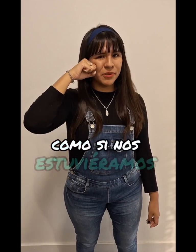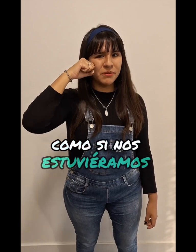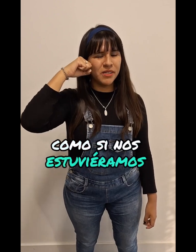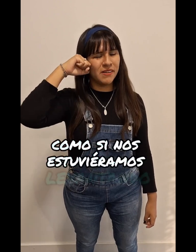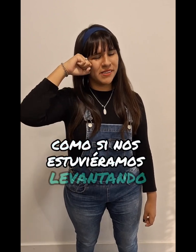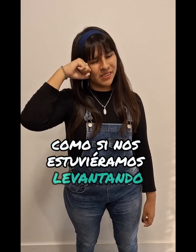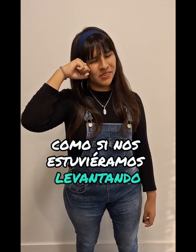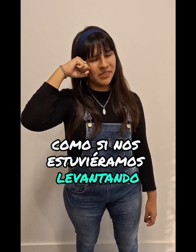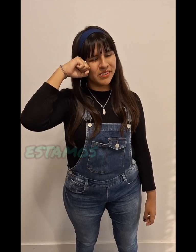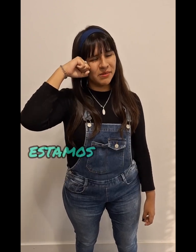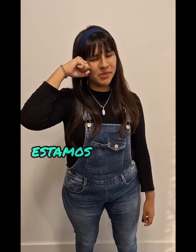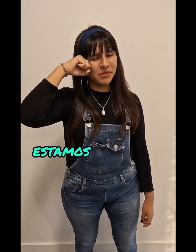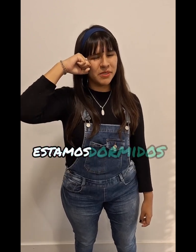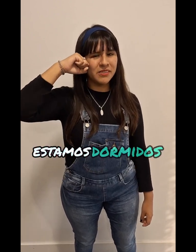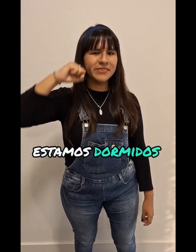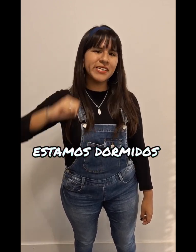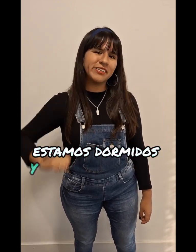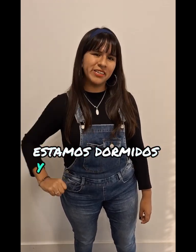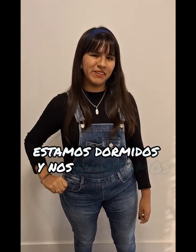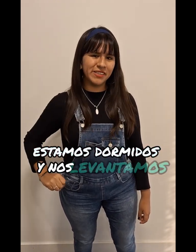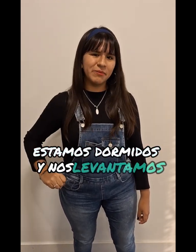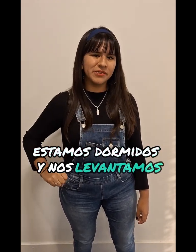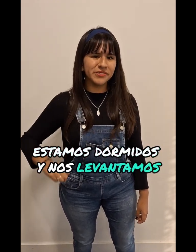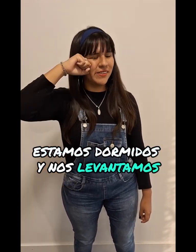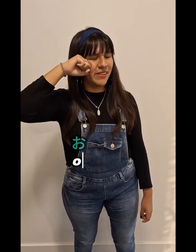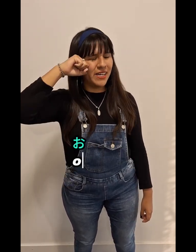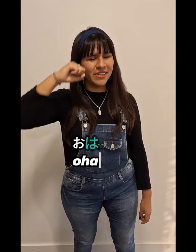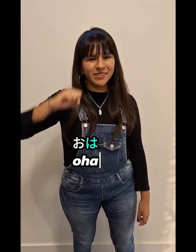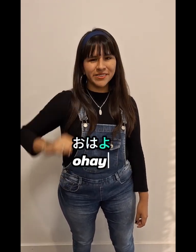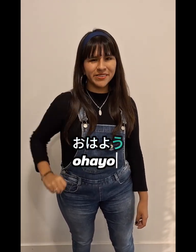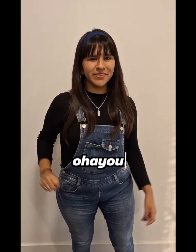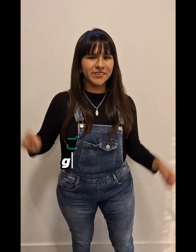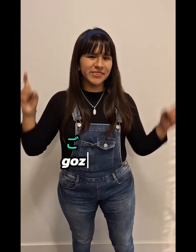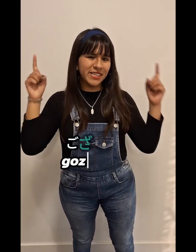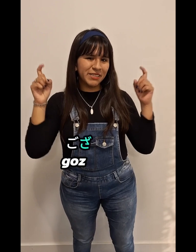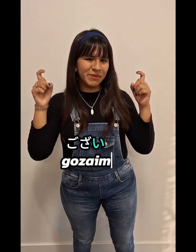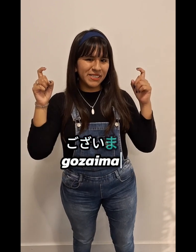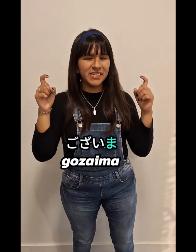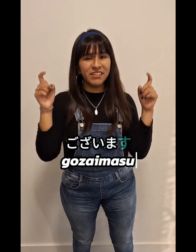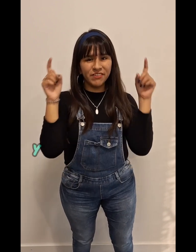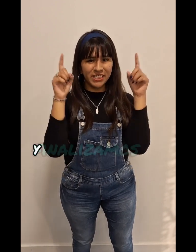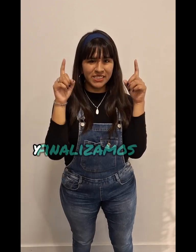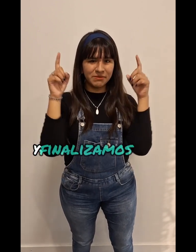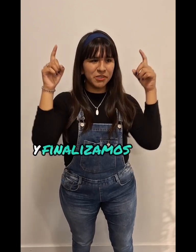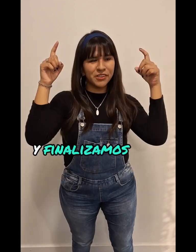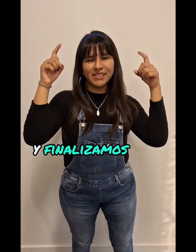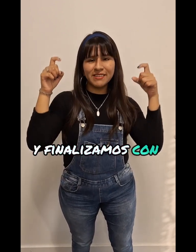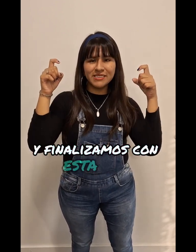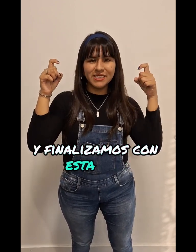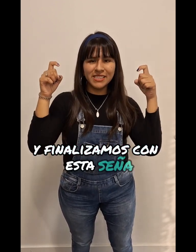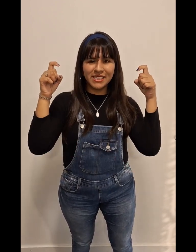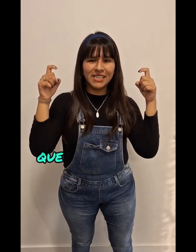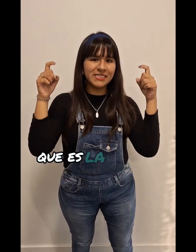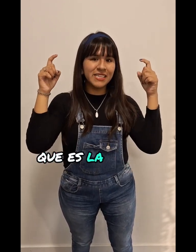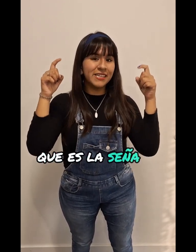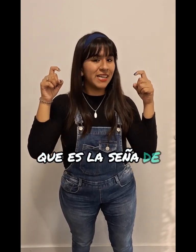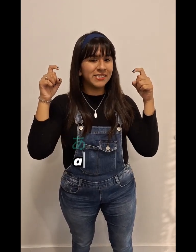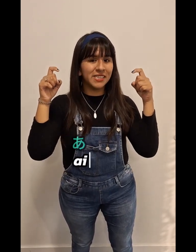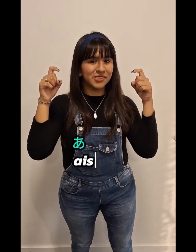estuviéramos levantando, estamos dormidos y nos levantamos. Ohayo gozaimasu. Y finalizamos con esta seña que es la seña de Aizatsu,